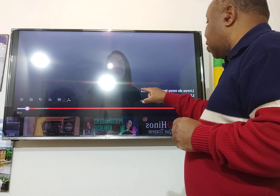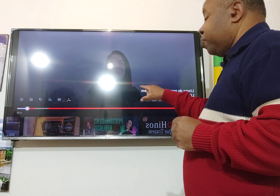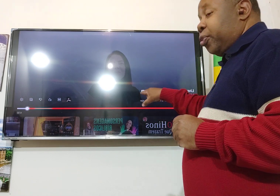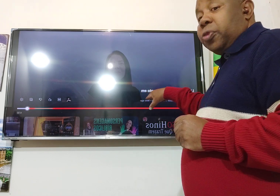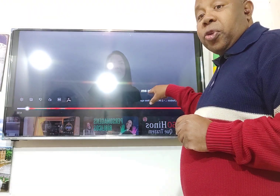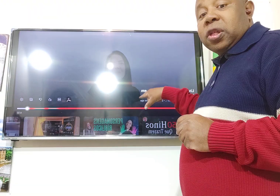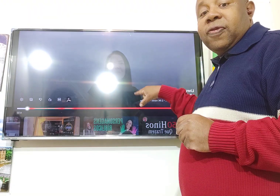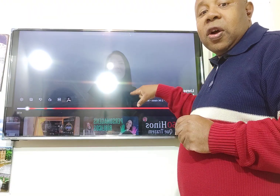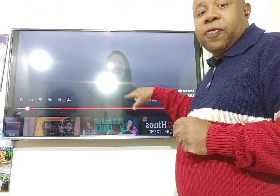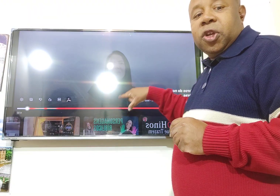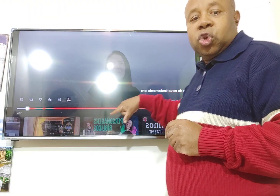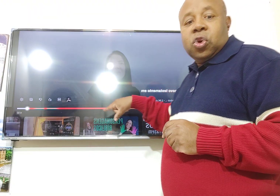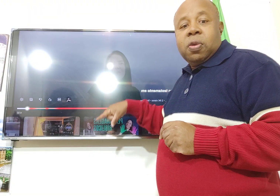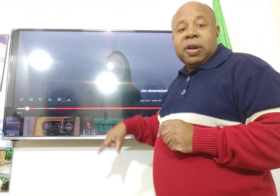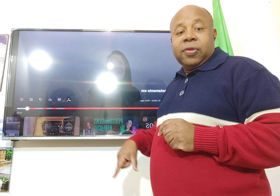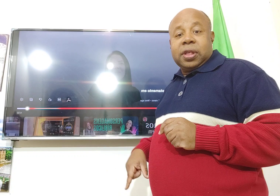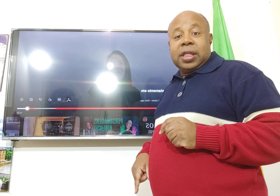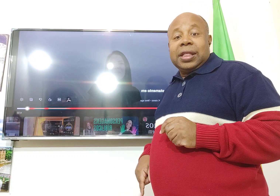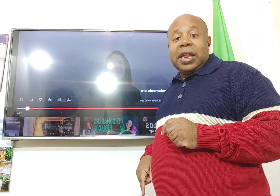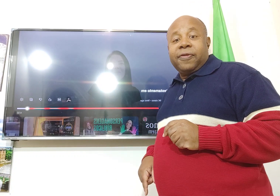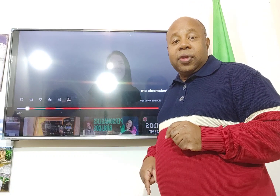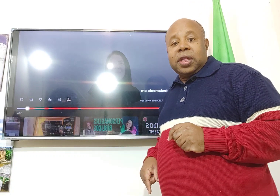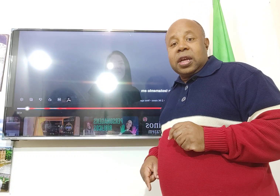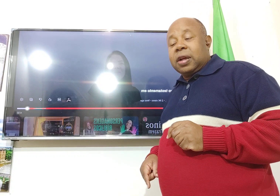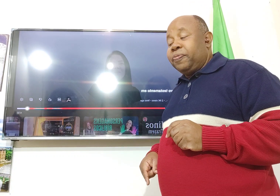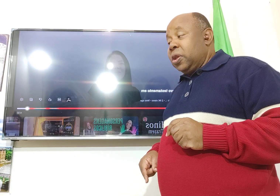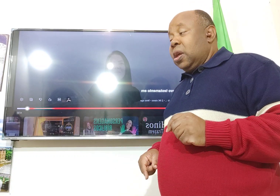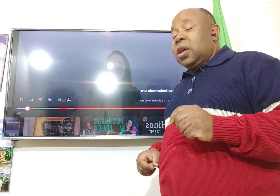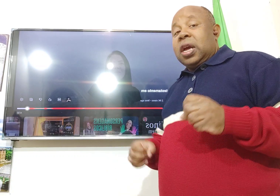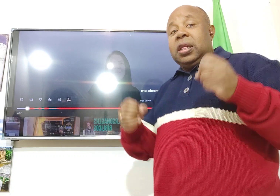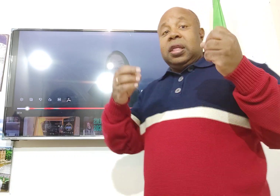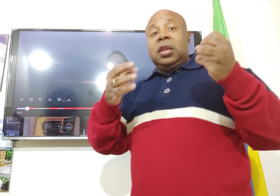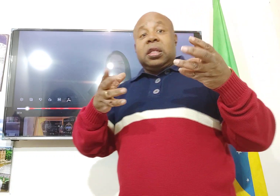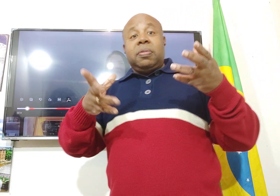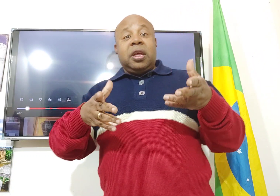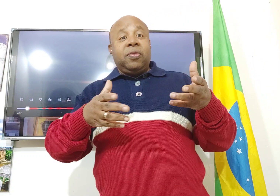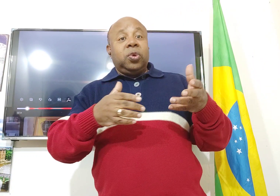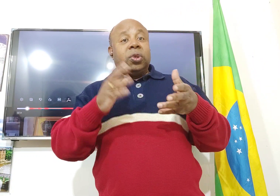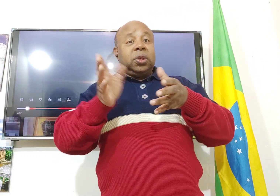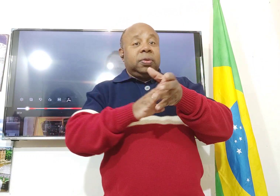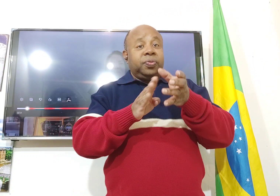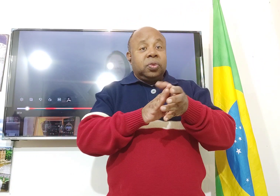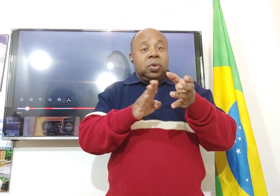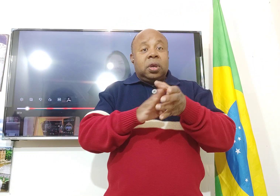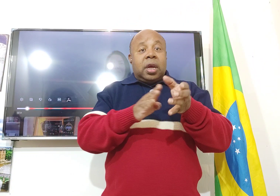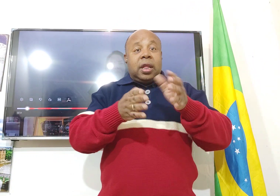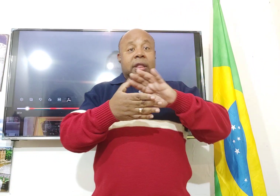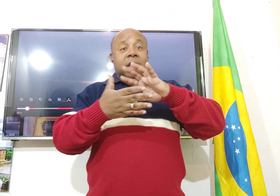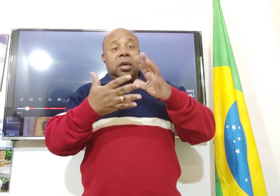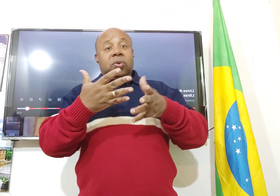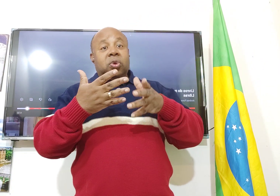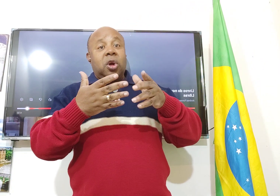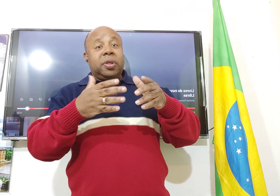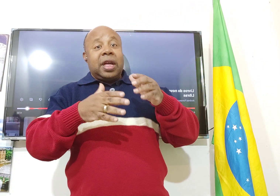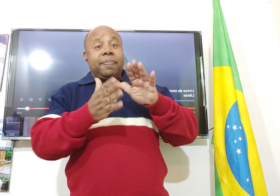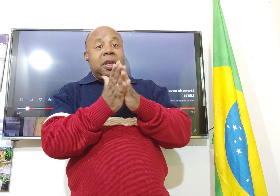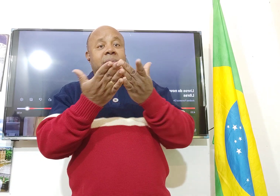depois eu posso enviar o vídeo para vocês da Andréia Fonseca, que ela ensina também os nomes da Bíblia,